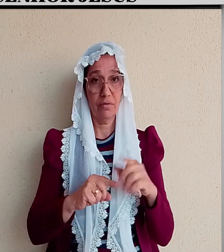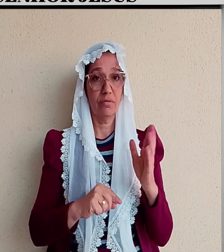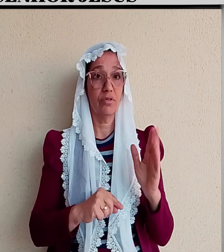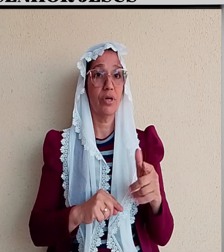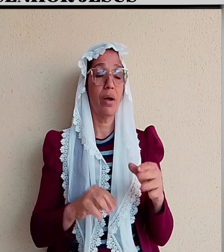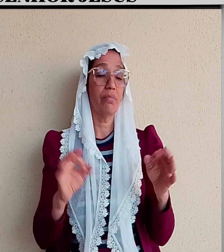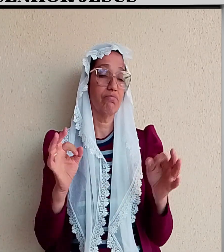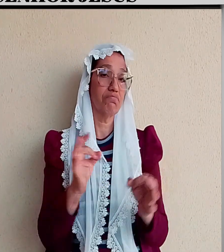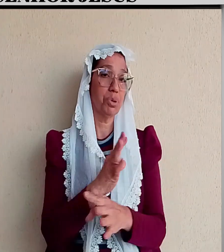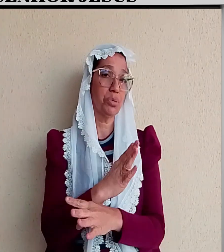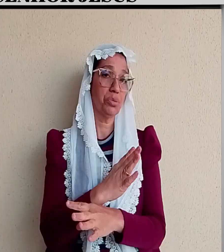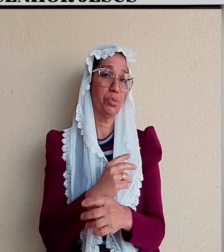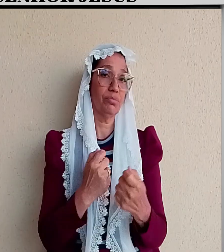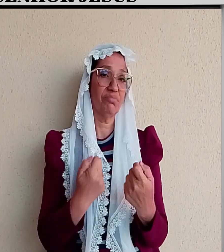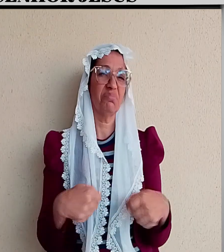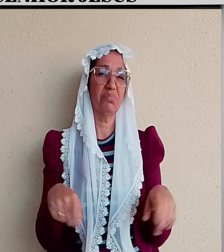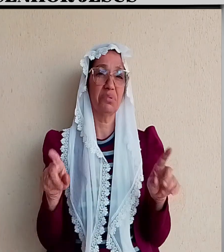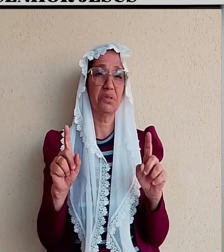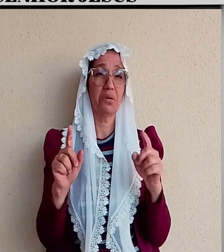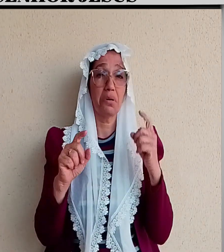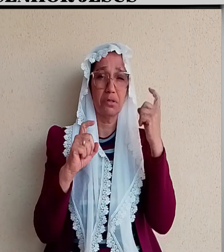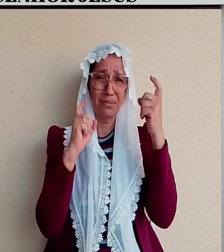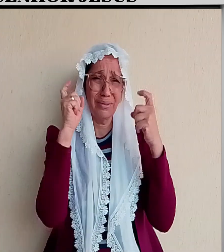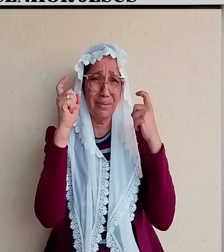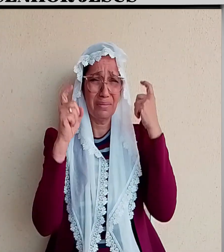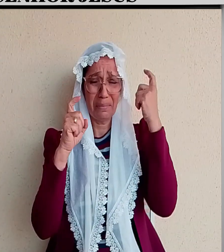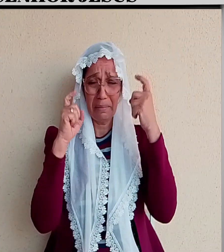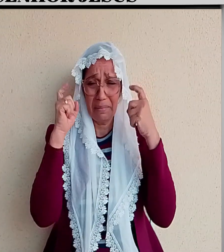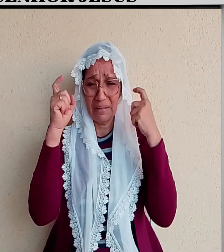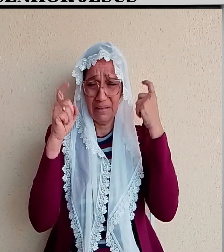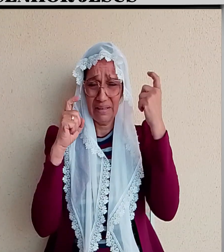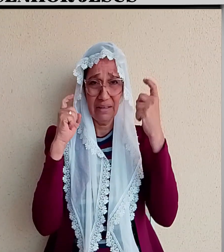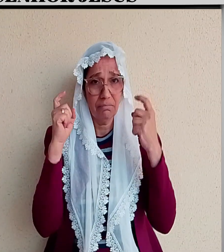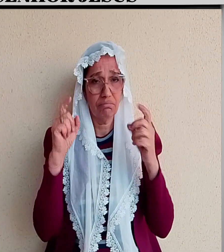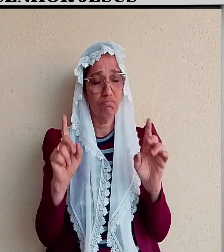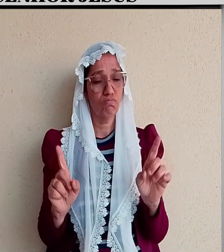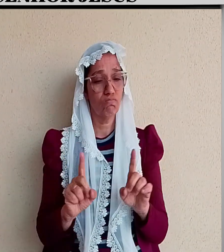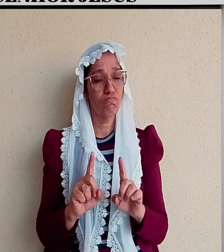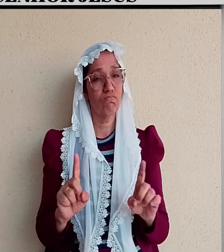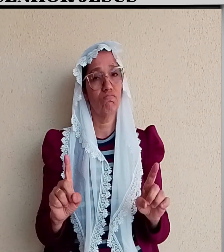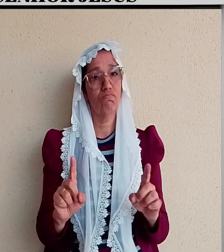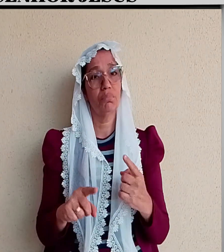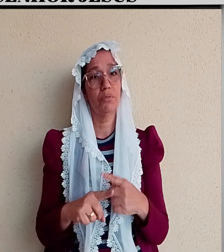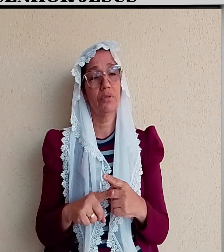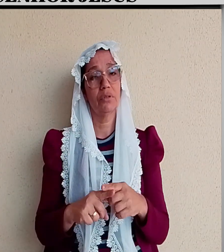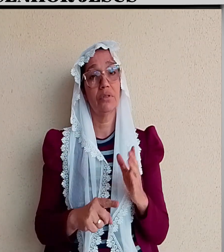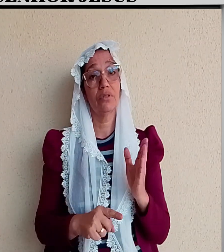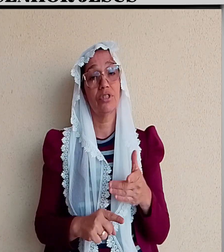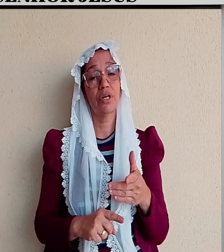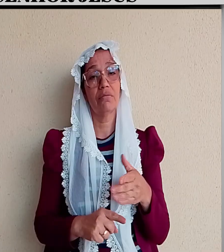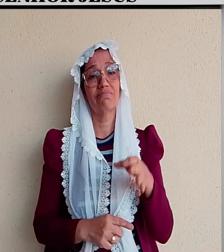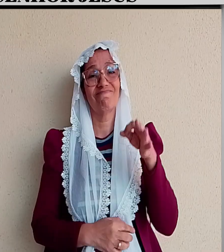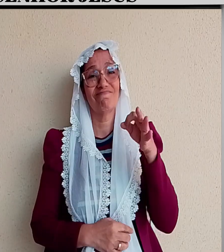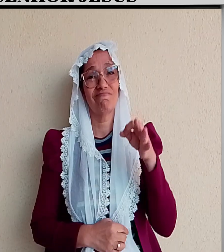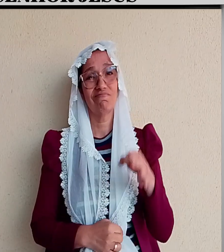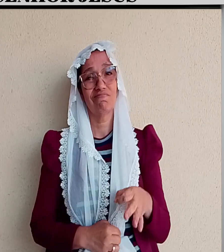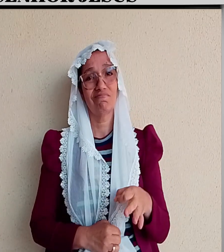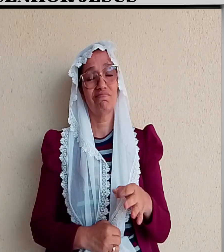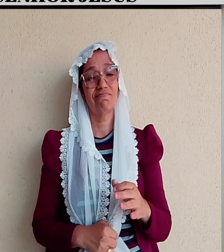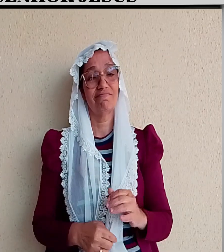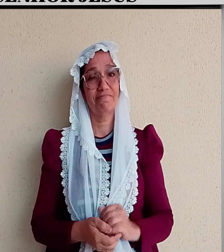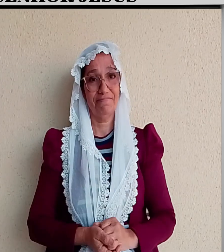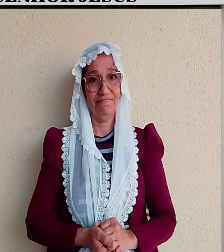se desesperar. O que é do céu já está preparado. E é por isso que a partir de hoje eu venho te anunciar que você vai ter que viver como